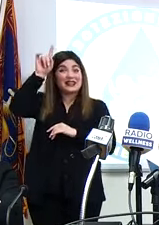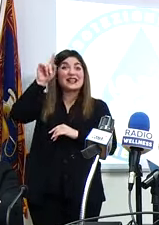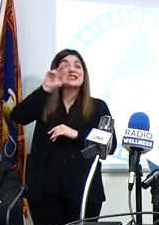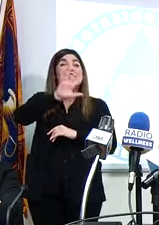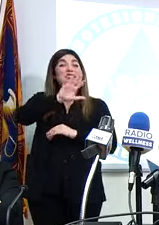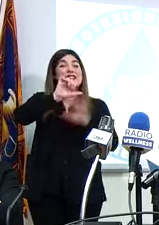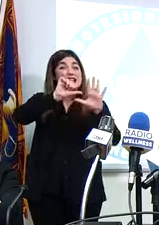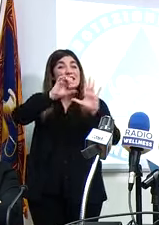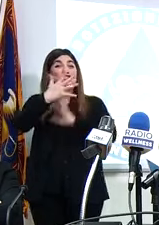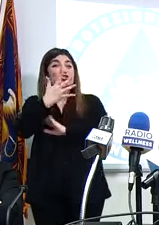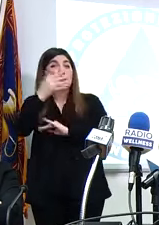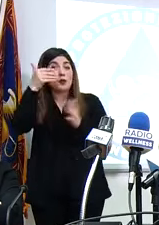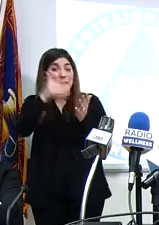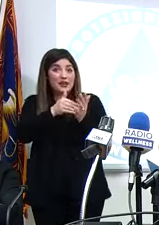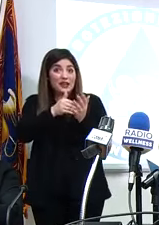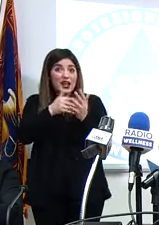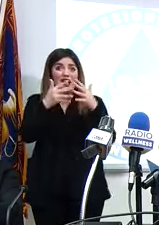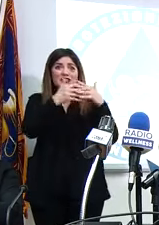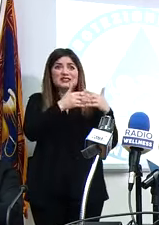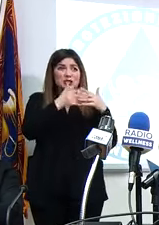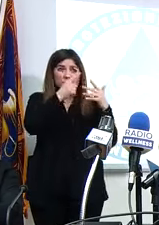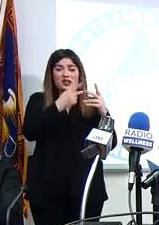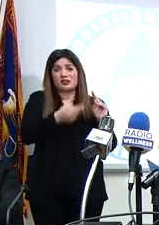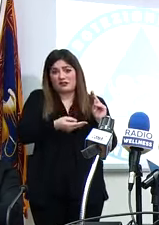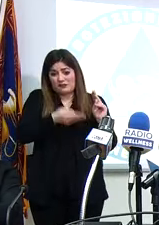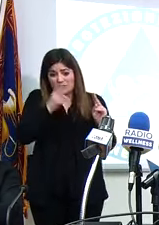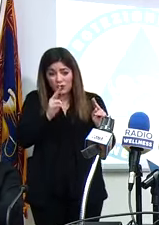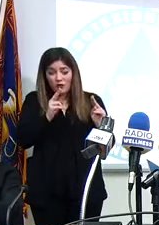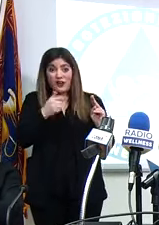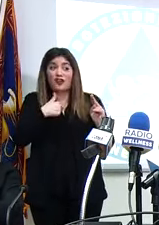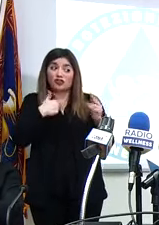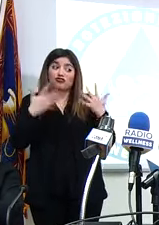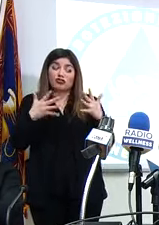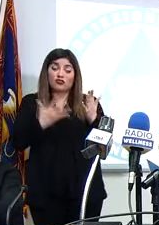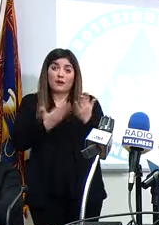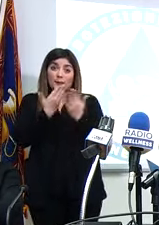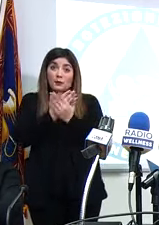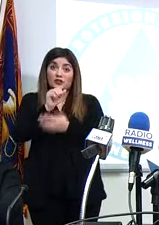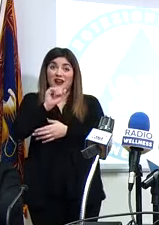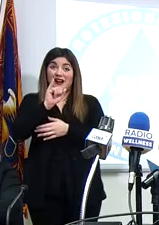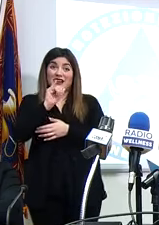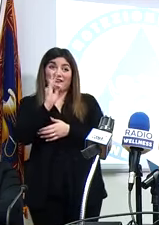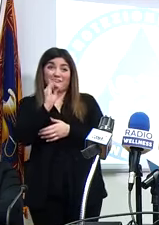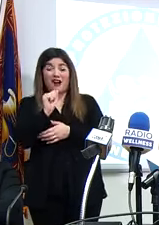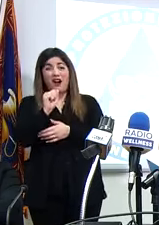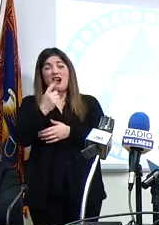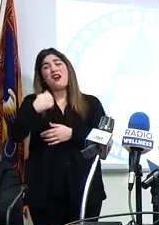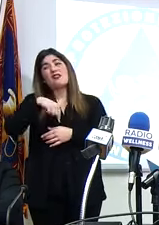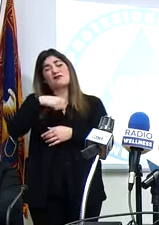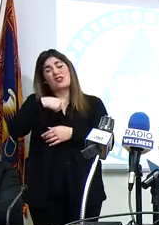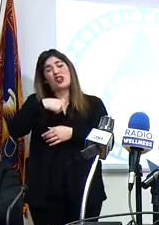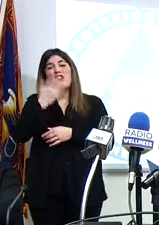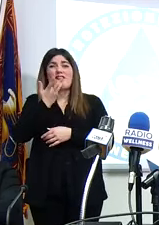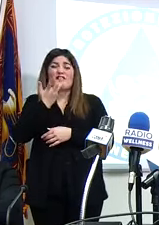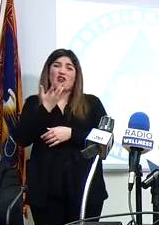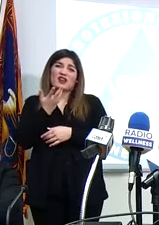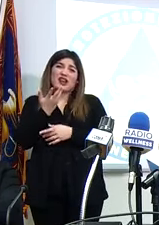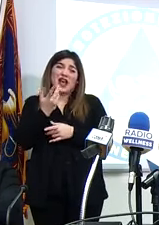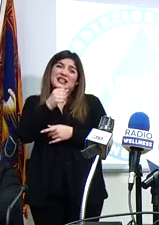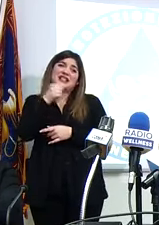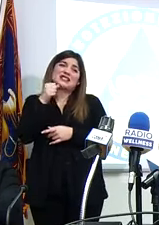sto proponendo, l'ho già proposto in AIFA, ma adesso che ci sia anche da noi un consorzio di gente che sequenza. Noi